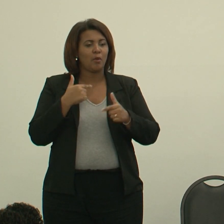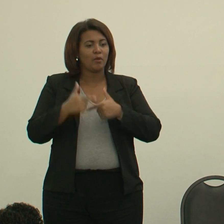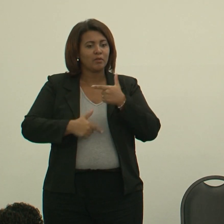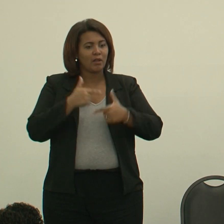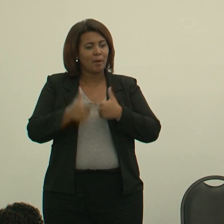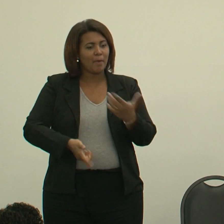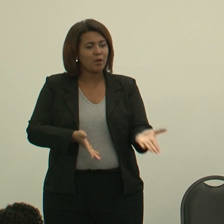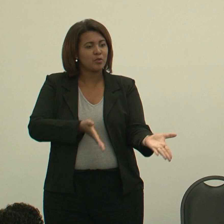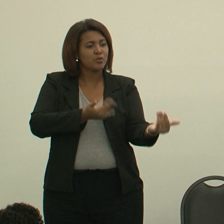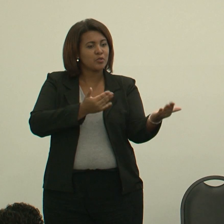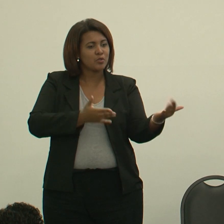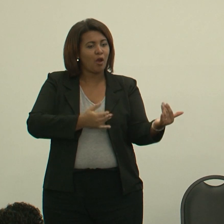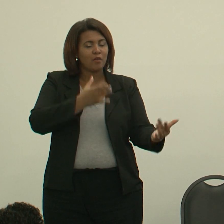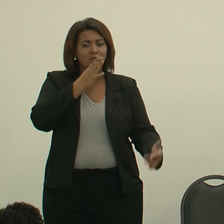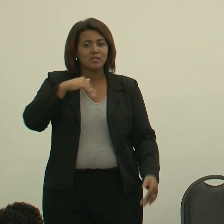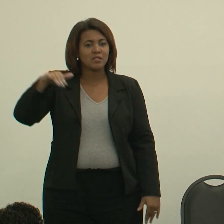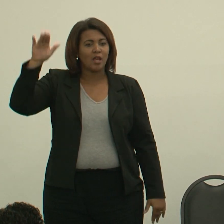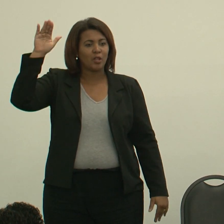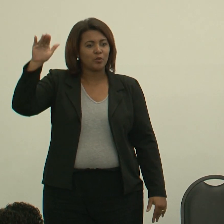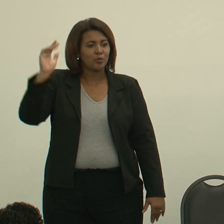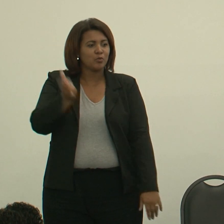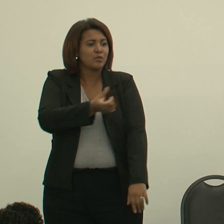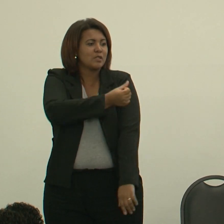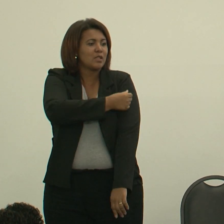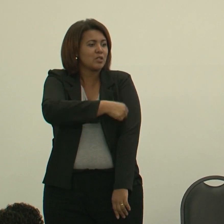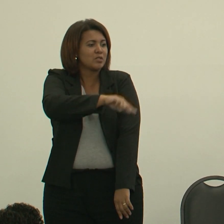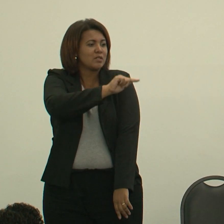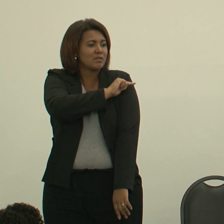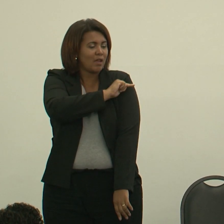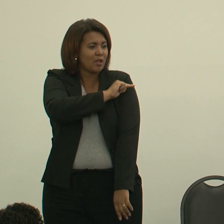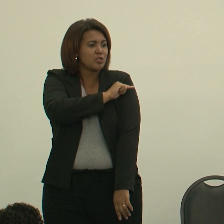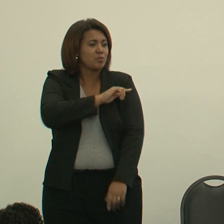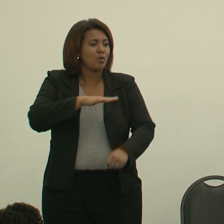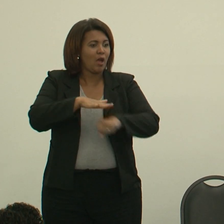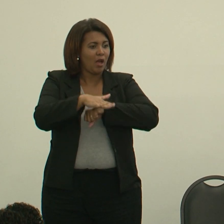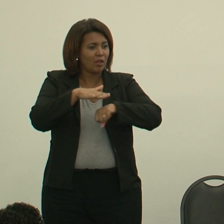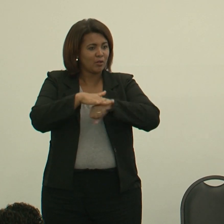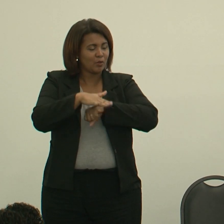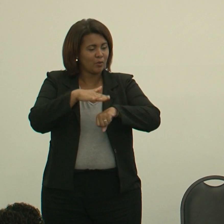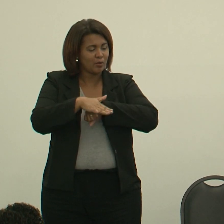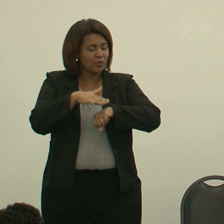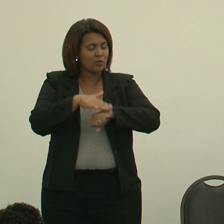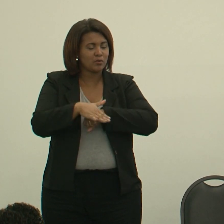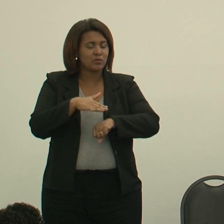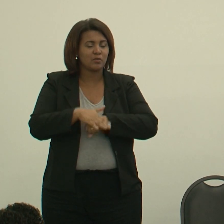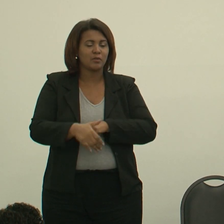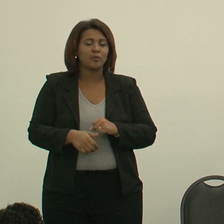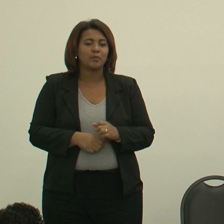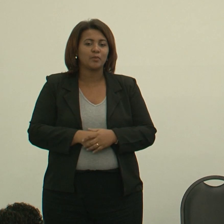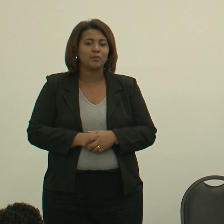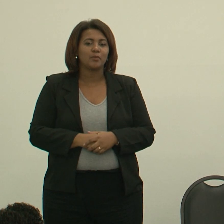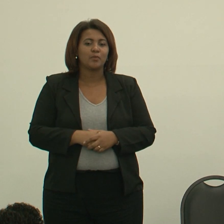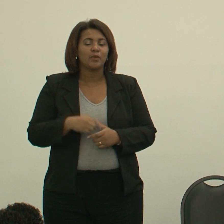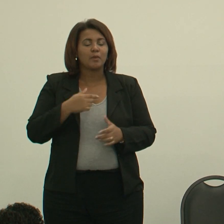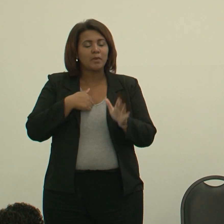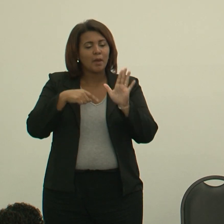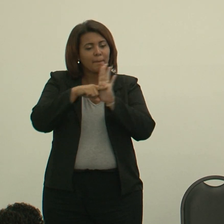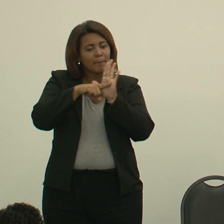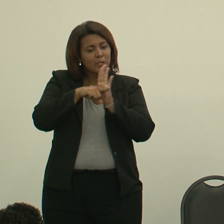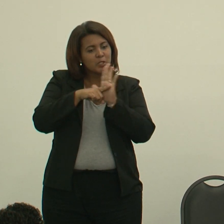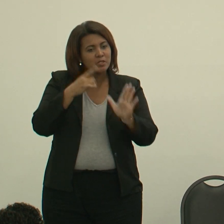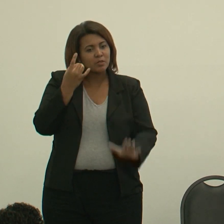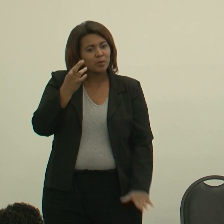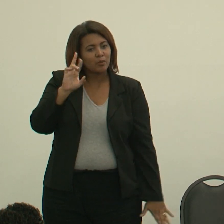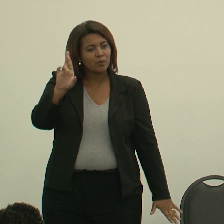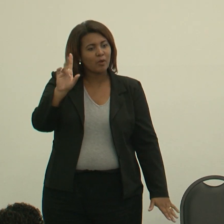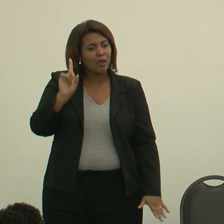com jovens e adultos surdos de 6º e 7º ano, no turno da noite. E minha pesquisa de doutorado é